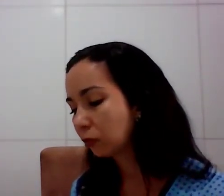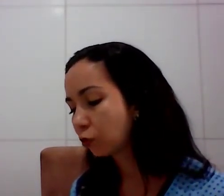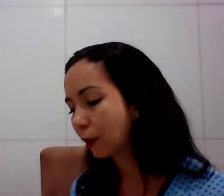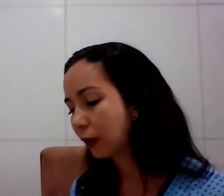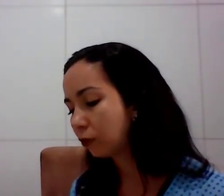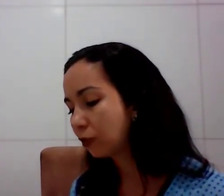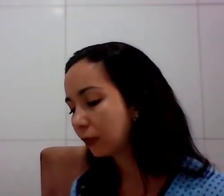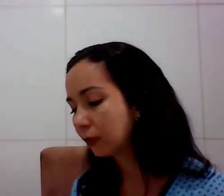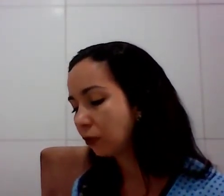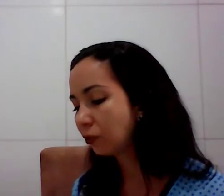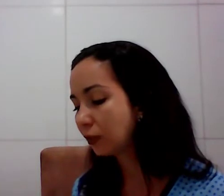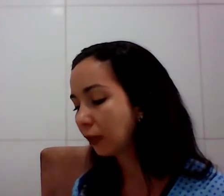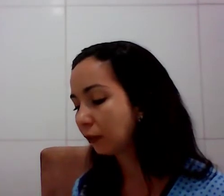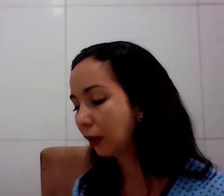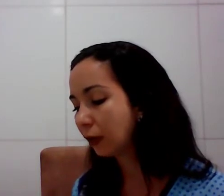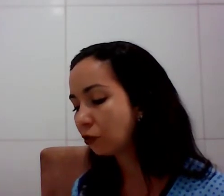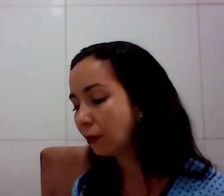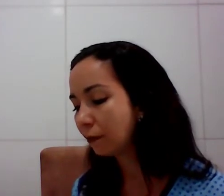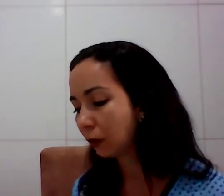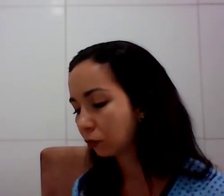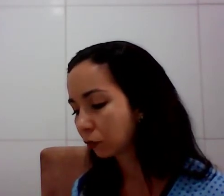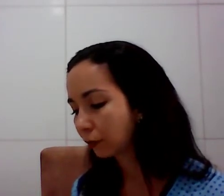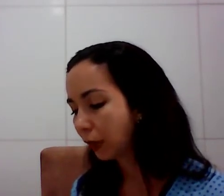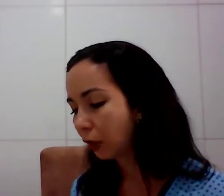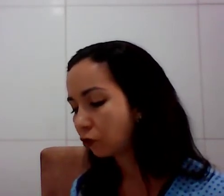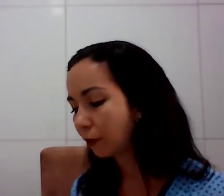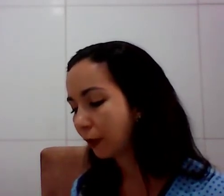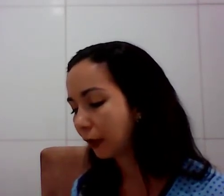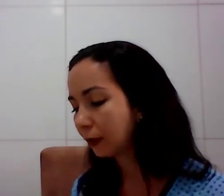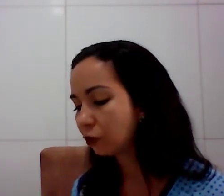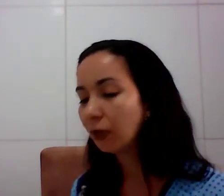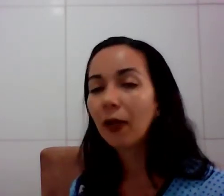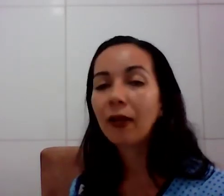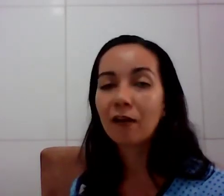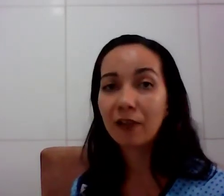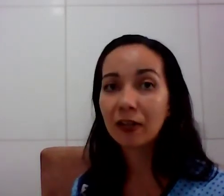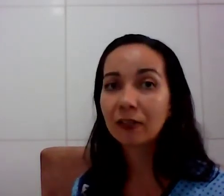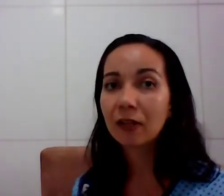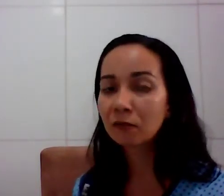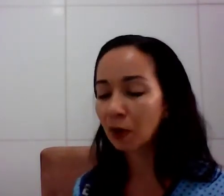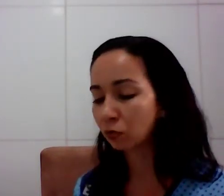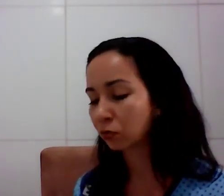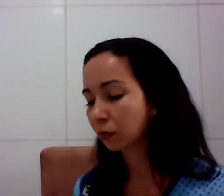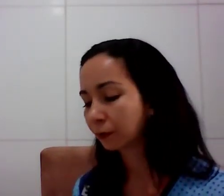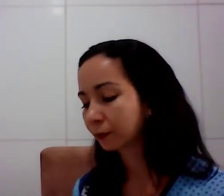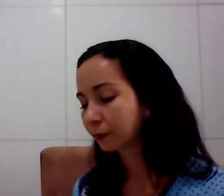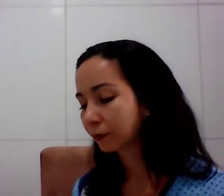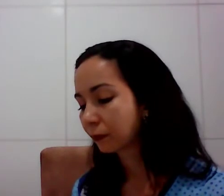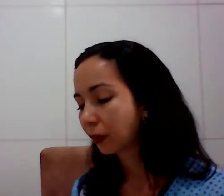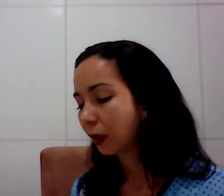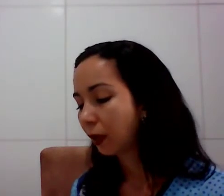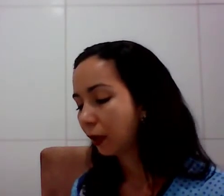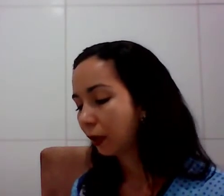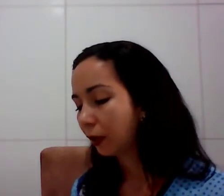suas paredes desenhos de centenas de mãos. É chamada de Caverna das Mãos.